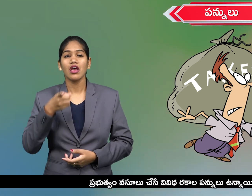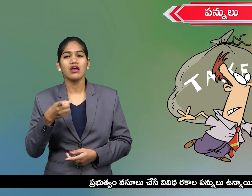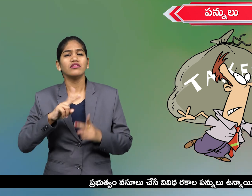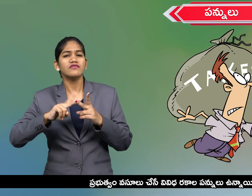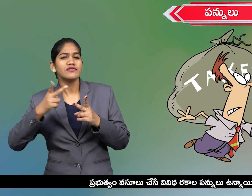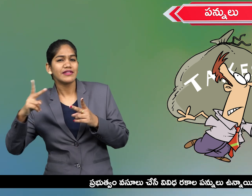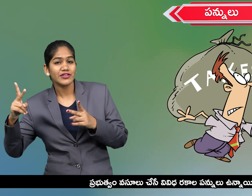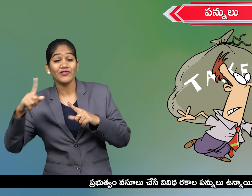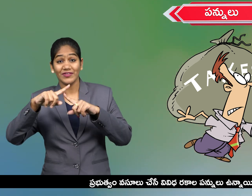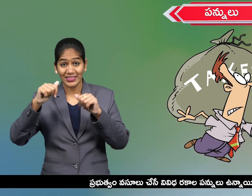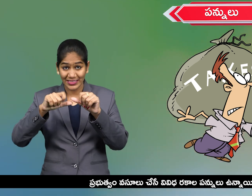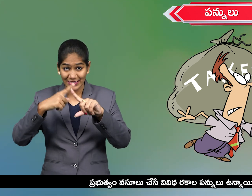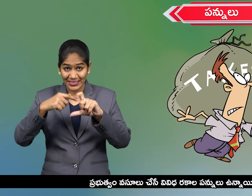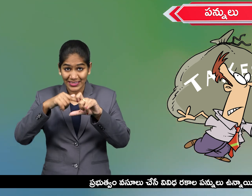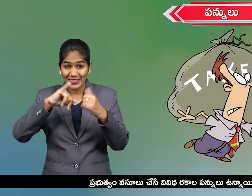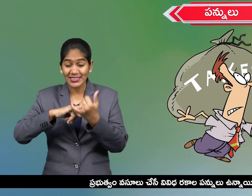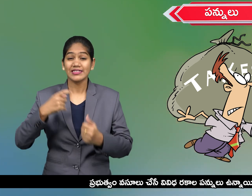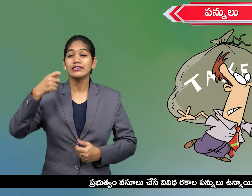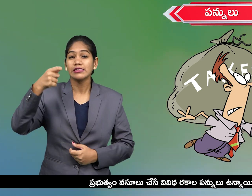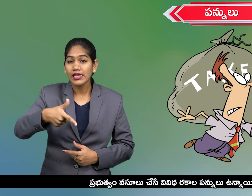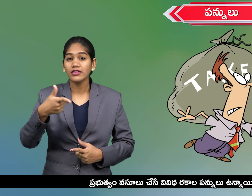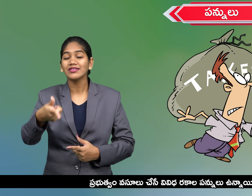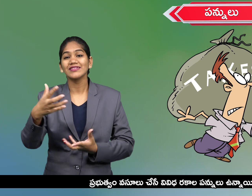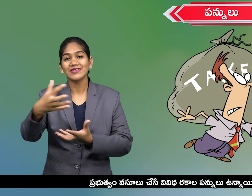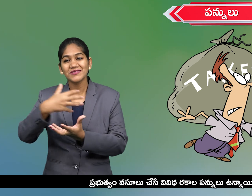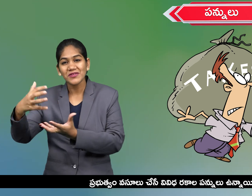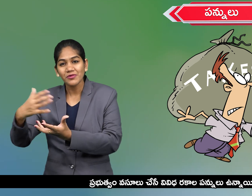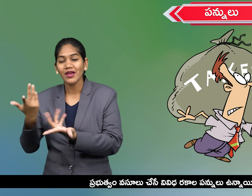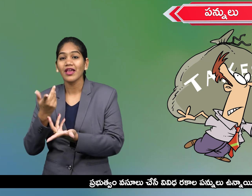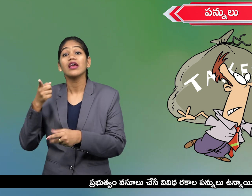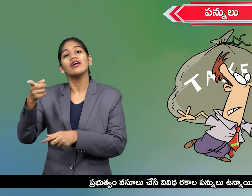ప్రభుత్వం వసూలు చేసే వివిధ రకాల పన్నులు ఉన్నాయి.